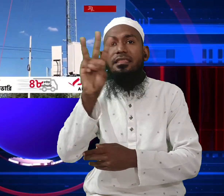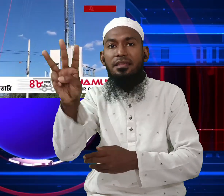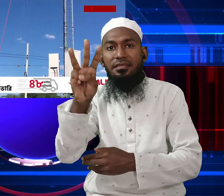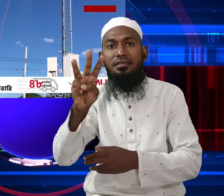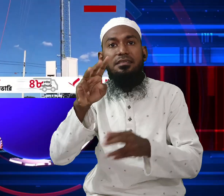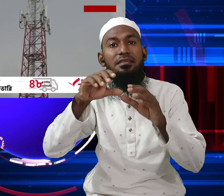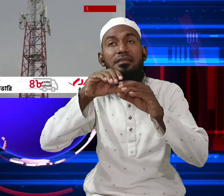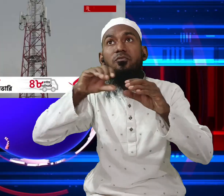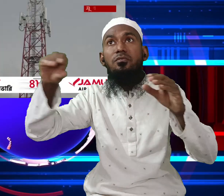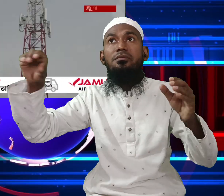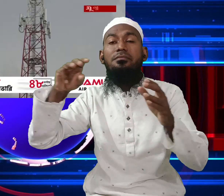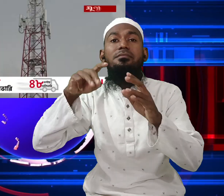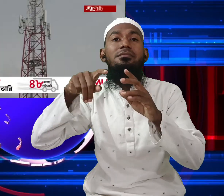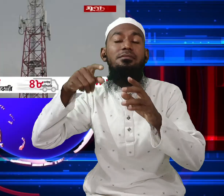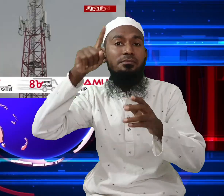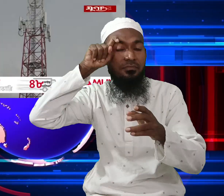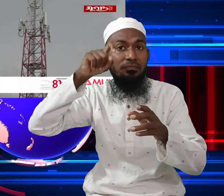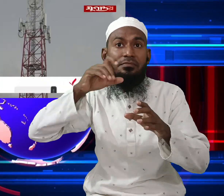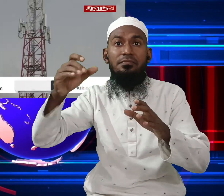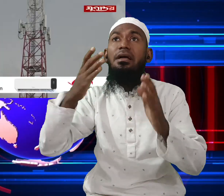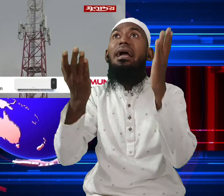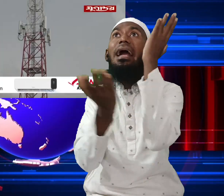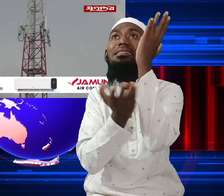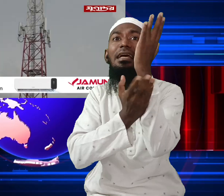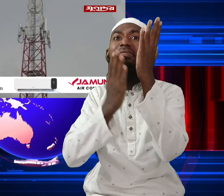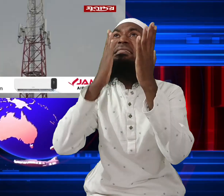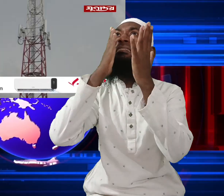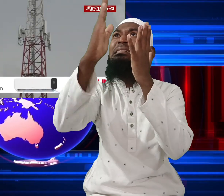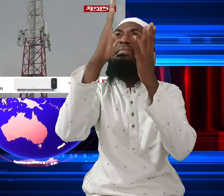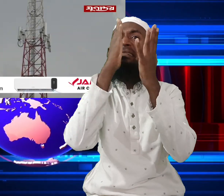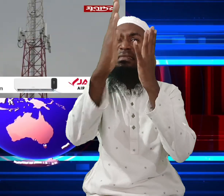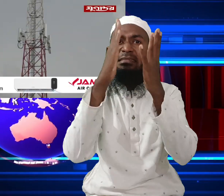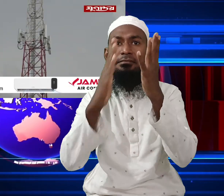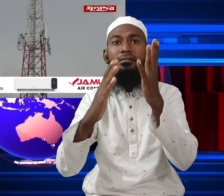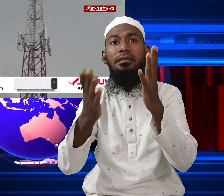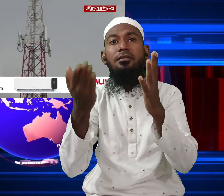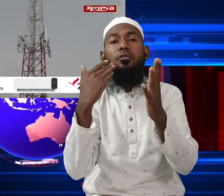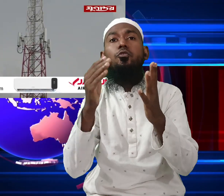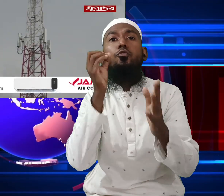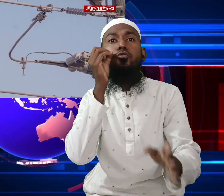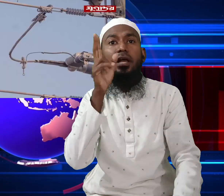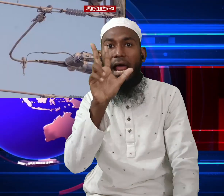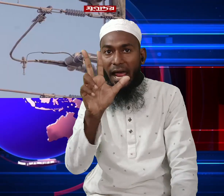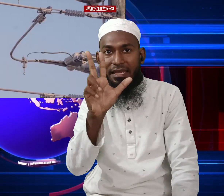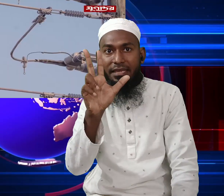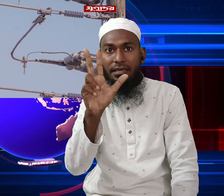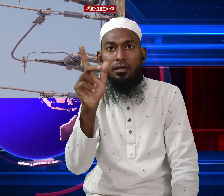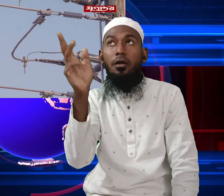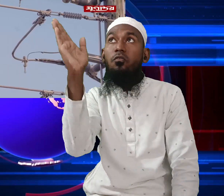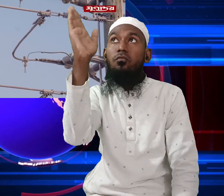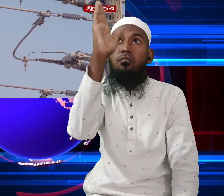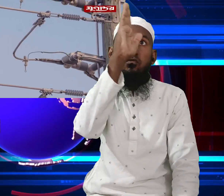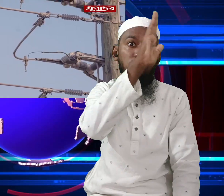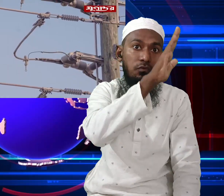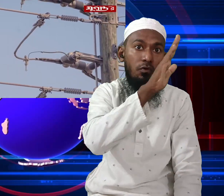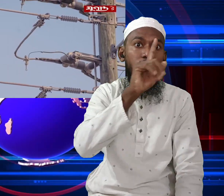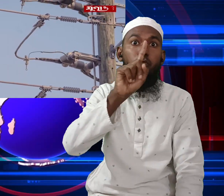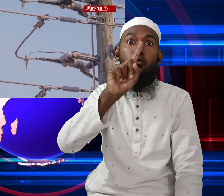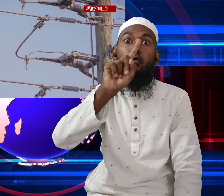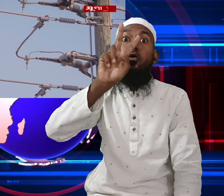১৩ দিন সকাল ৮টা থেকে দুপুর ২টা পর্যন্ত ৬ ঘণ্টা করে উল্লিখিত এলাকাগুলোয় বিদ্যুৎ সরবরাহ বন্ধ থাকবে। দিন অনুযায়ী যেসব